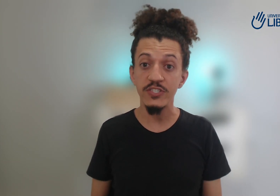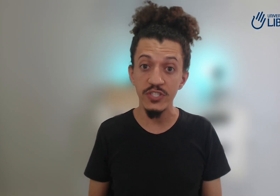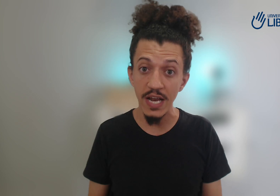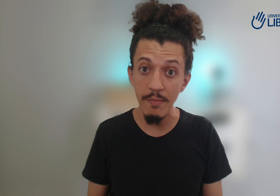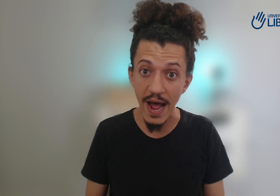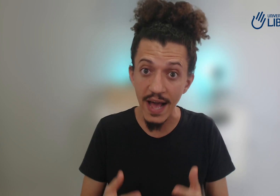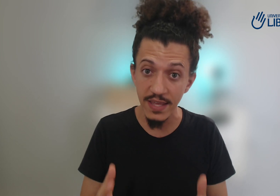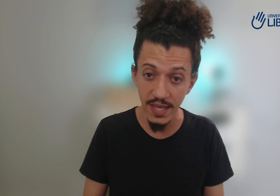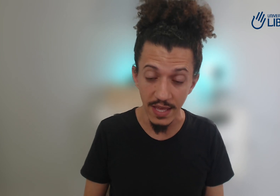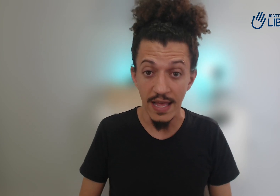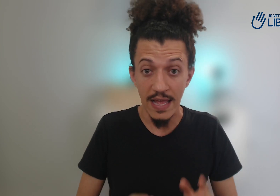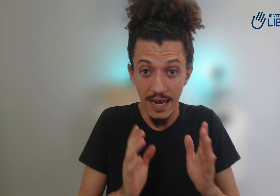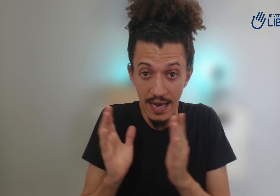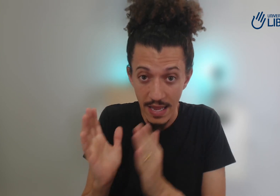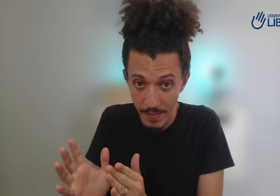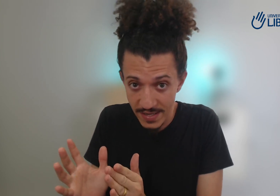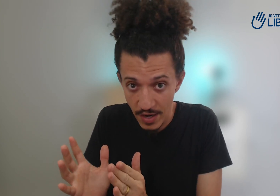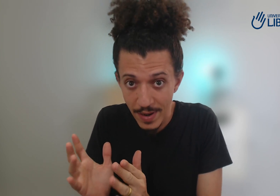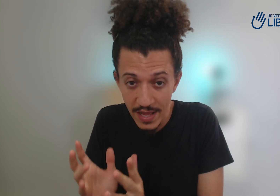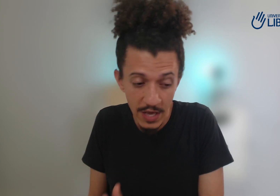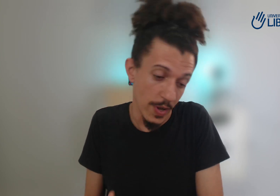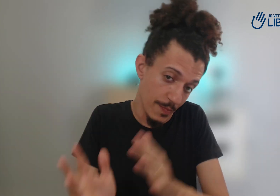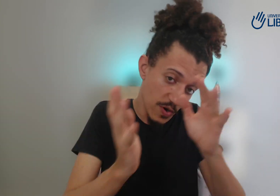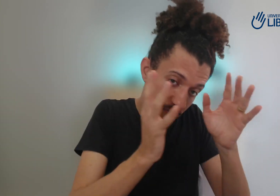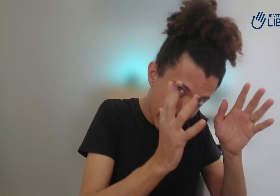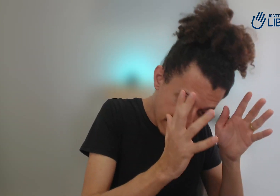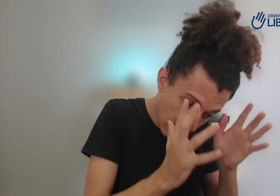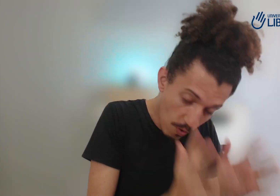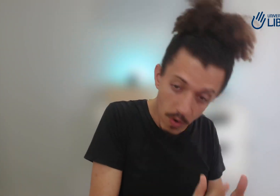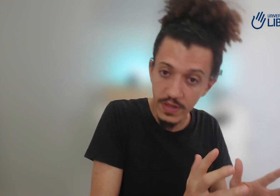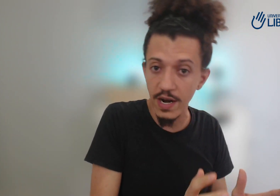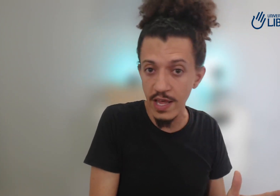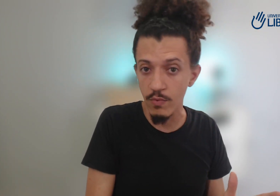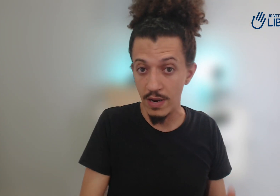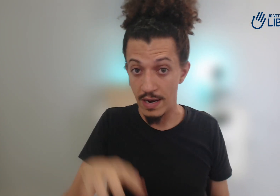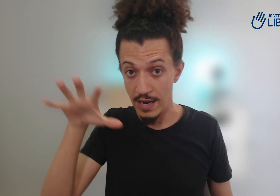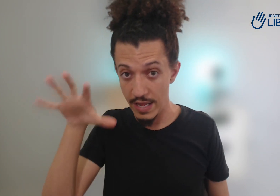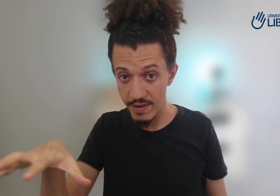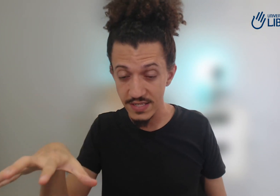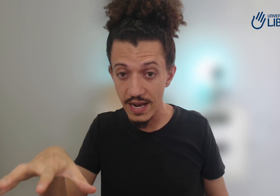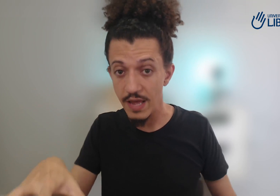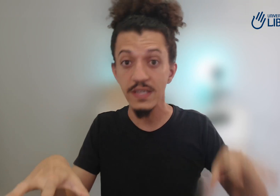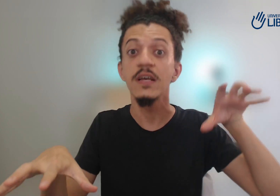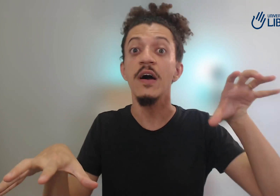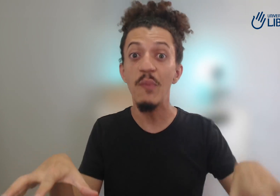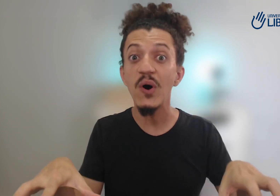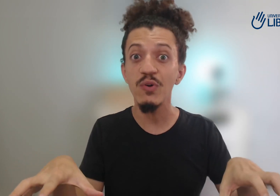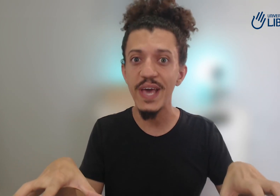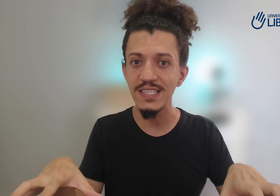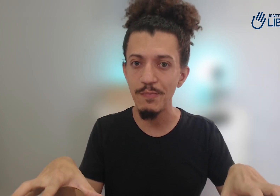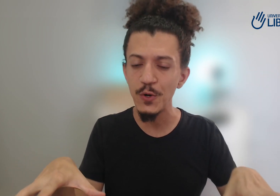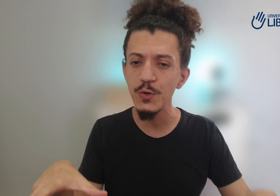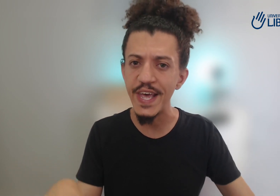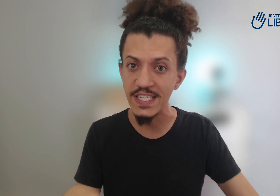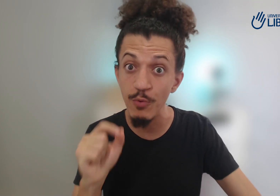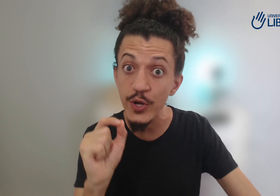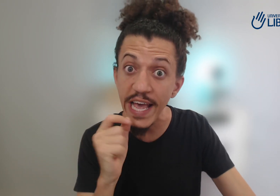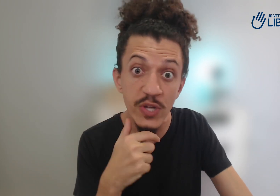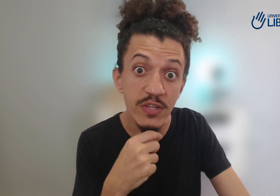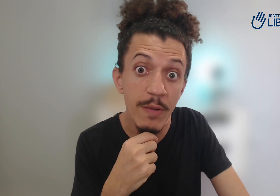te lembrar que Libras é uma língua e português é outra língua. Libras é Libras, português é português. Por que isso é tão